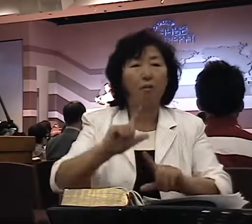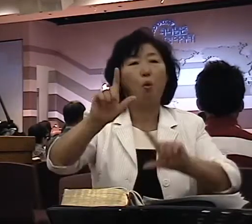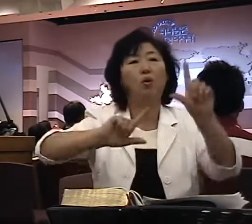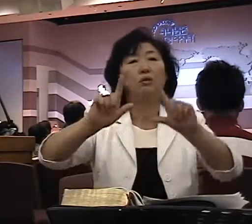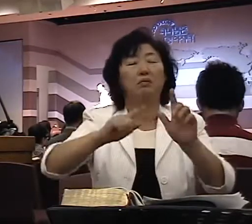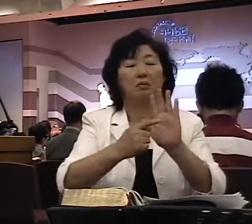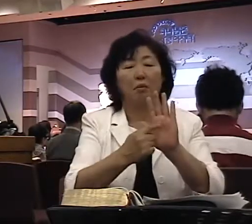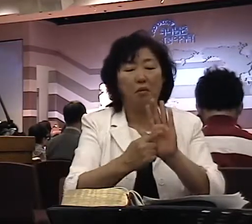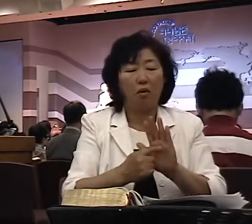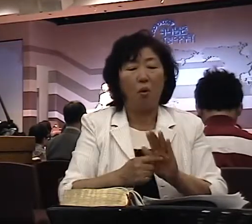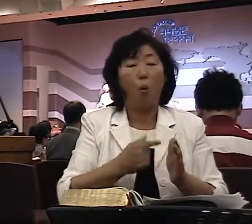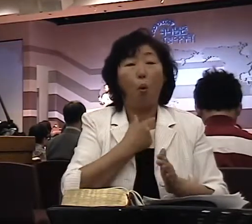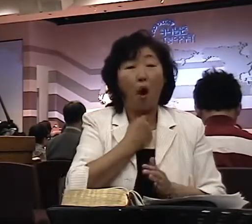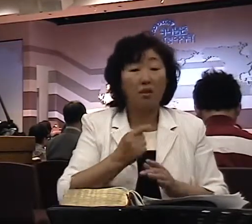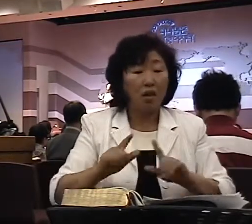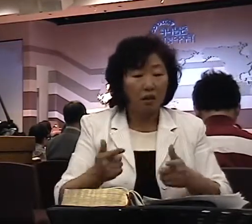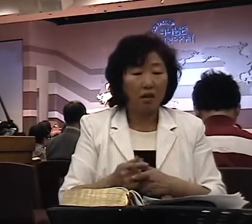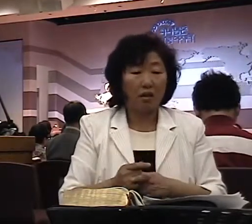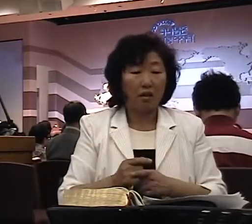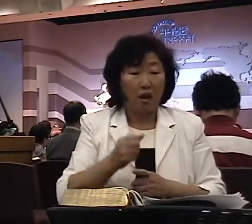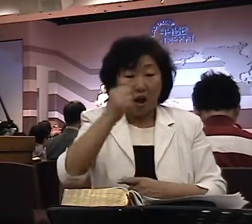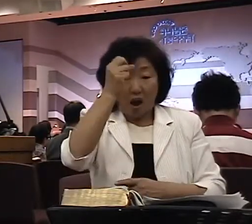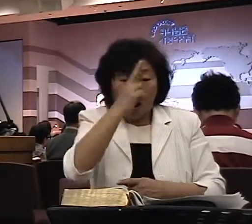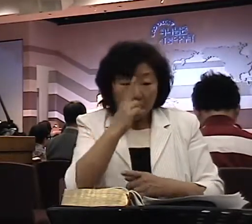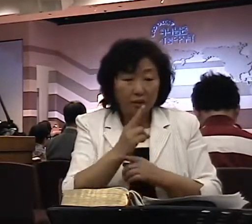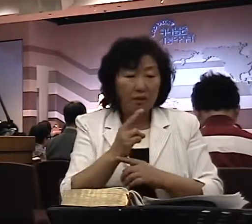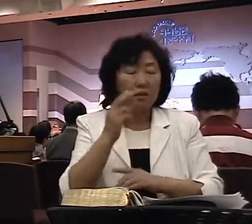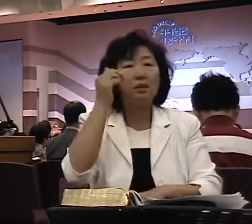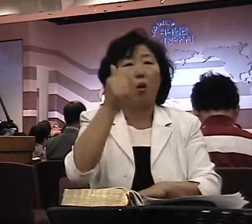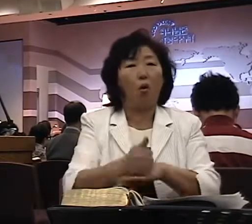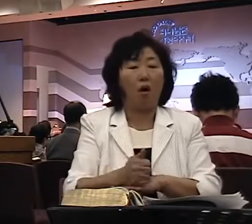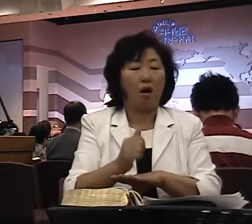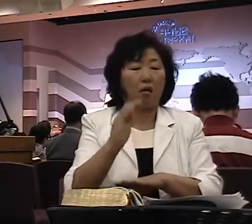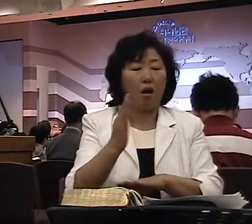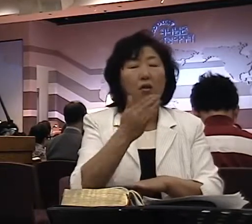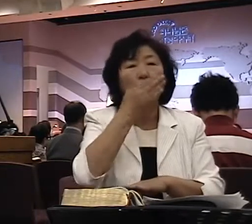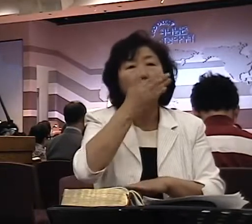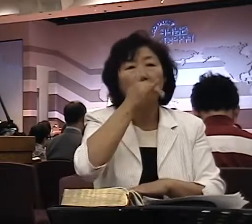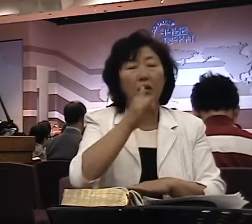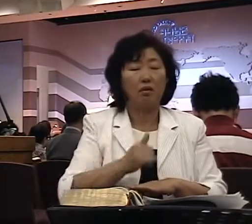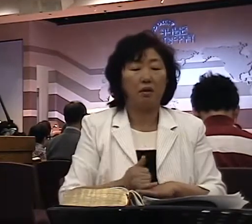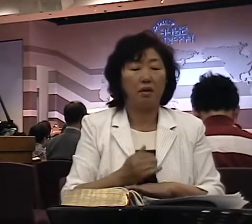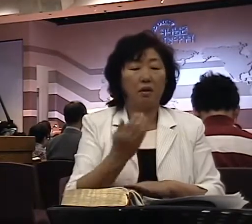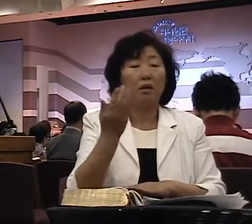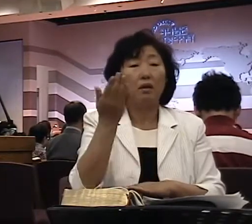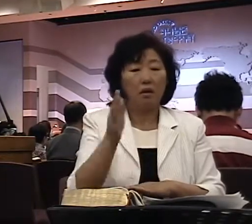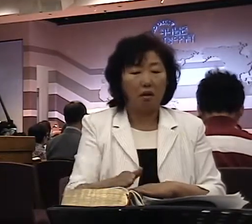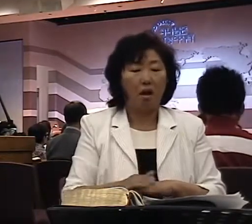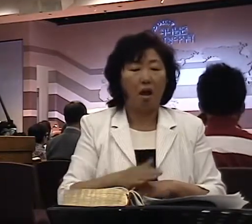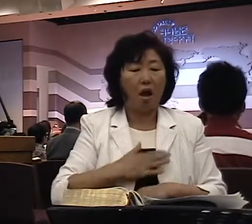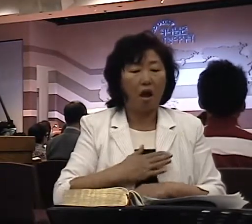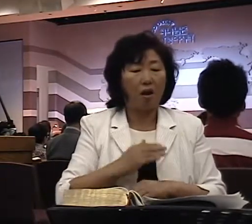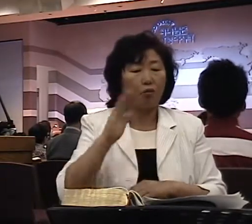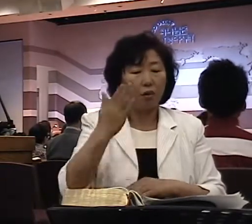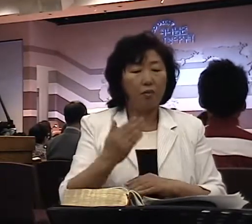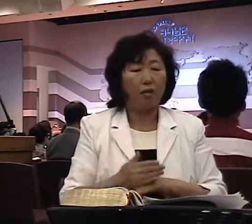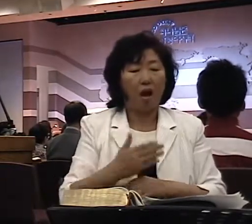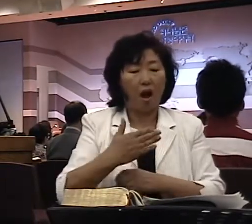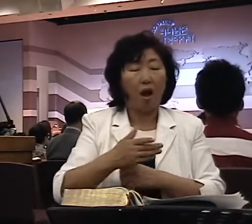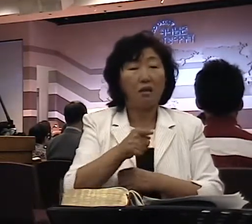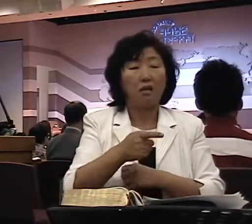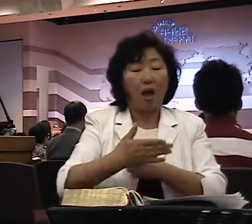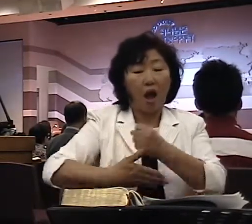우리가 원했지 않았던 뜻밖의 결과가 될 수가 있어요. 그러나 아셔야 됩니다. 그때 하나님께서 하시는